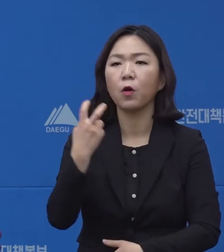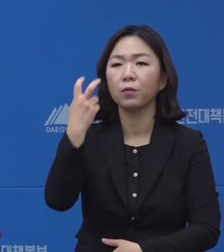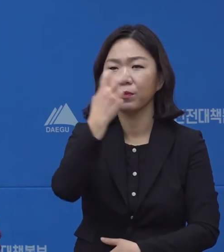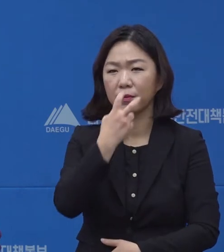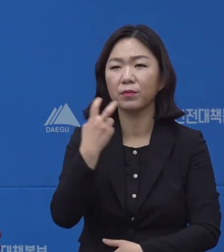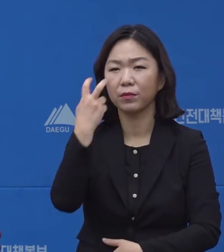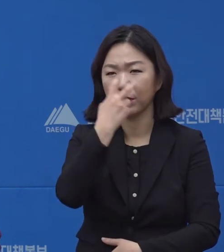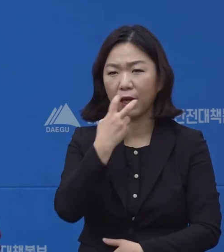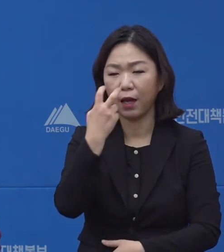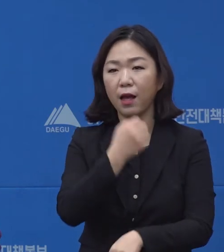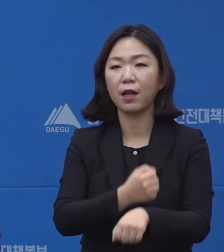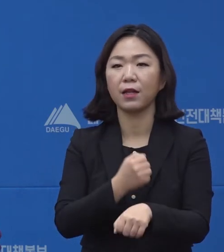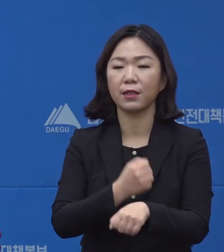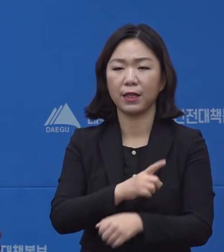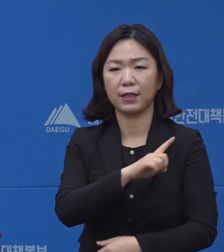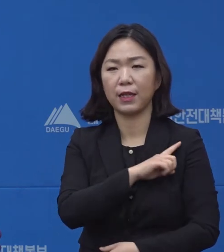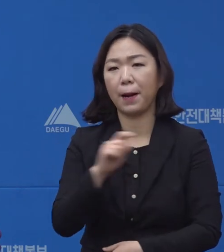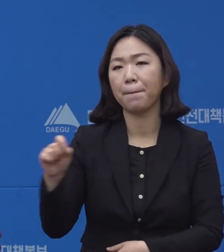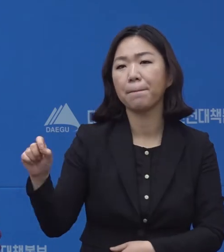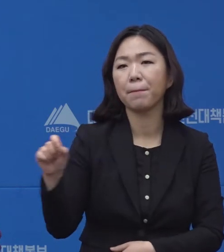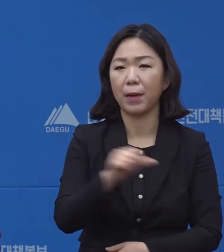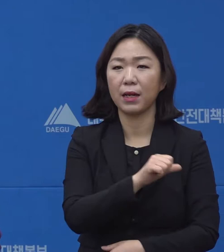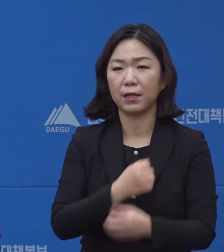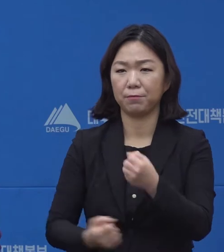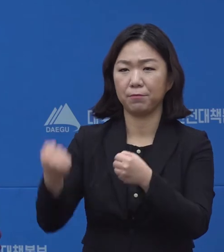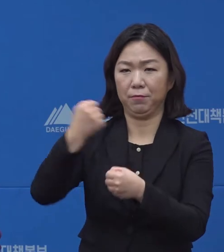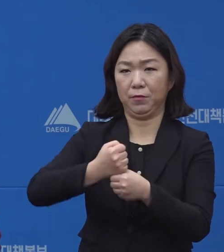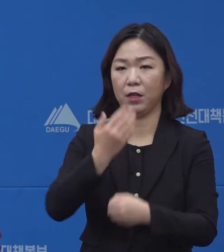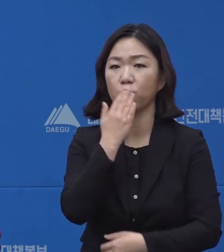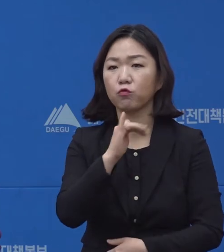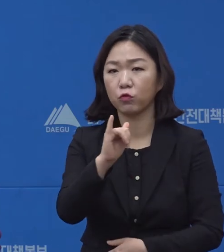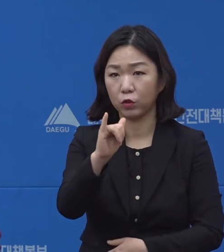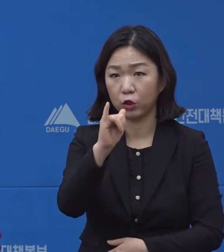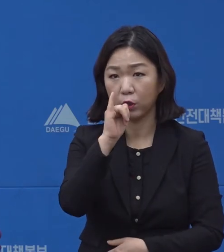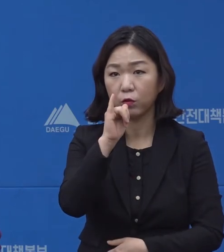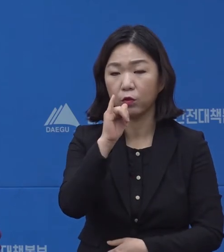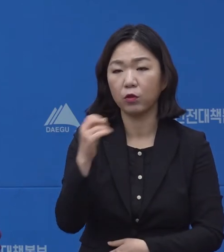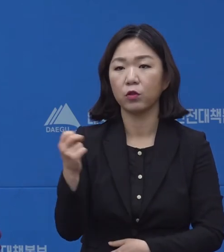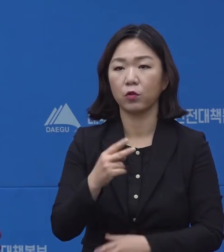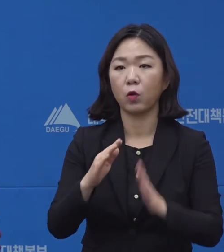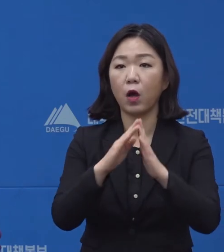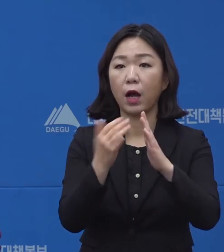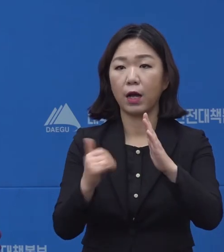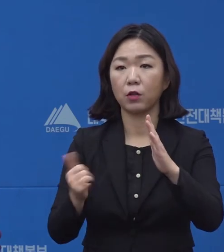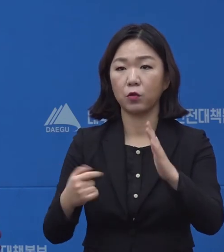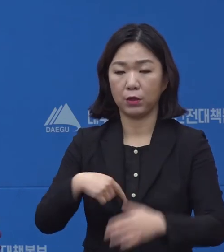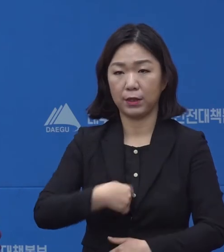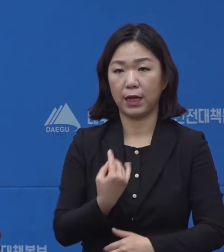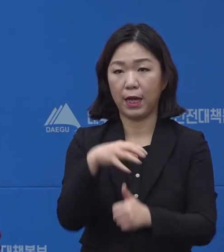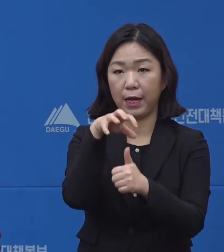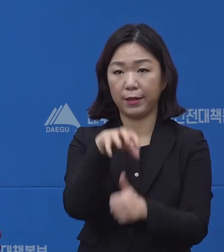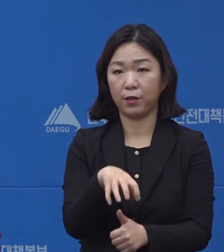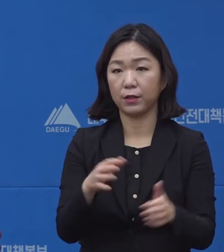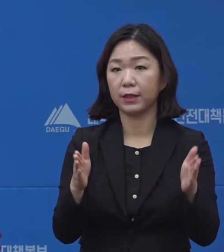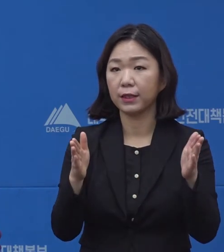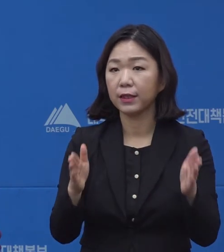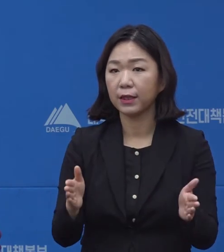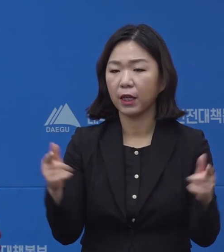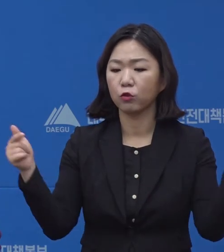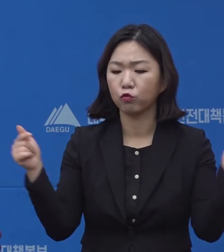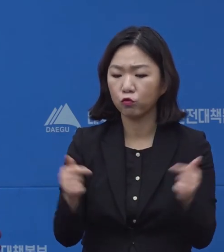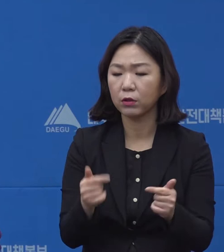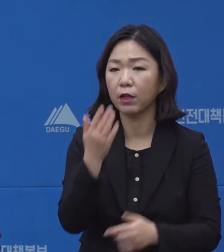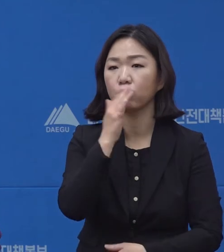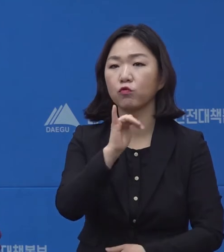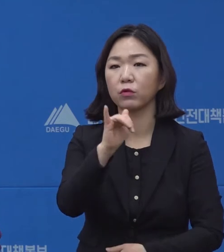빨리 일상으로 돌아갈 수 있는 최선의 선택이자 가족들의 자가격리 기간을 단축시킬 수 있는